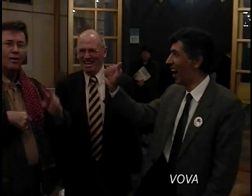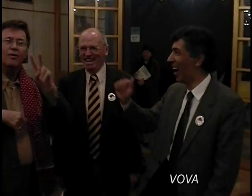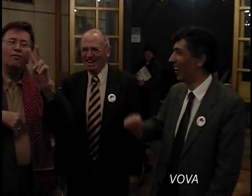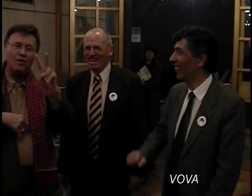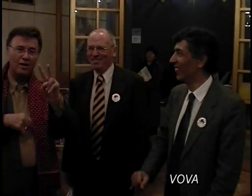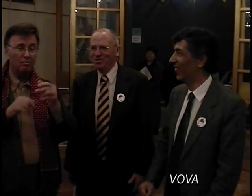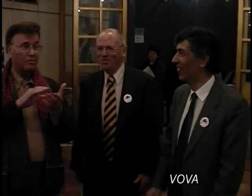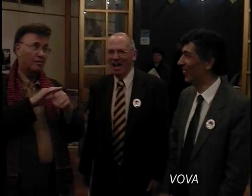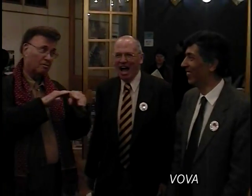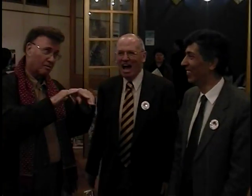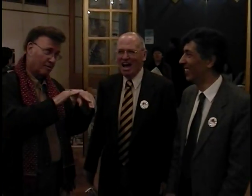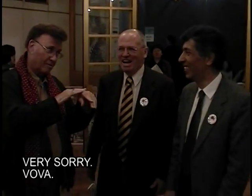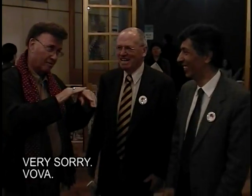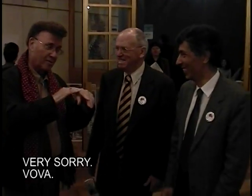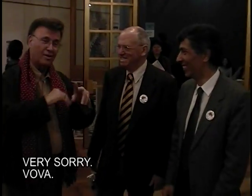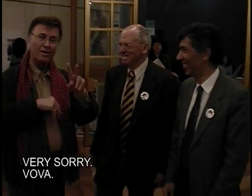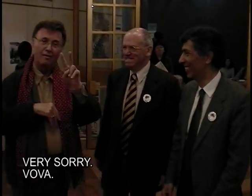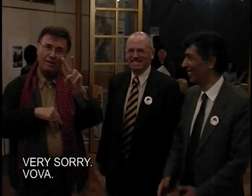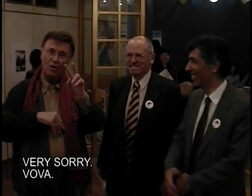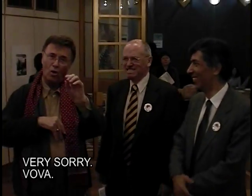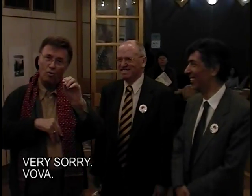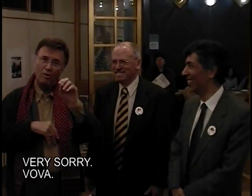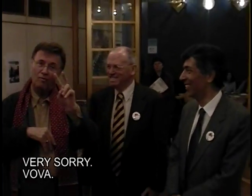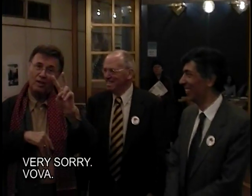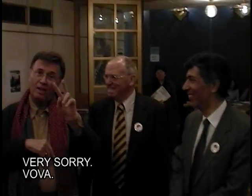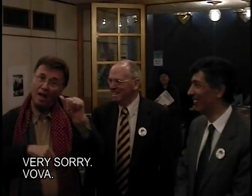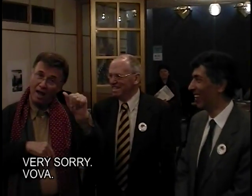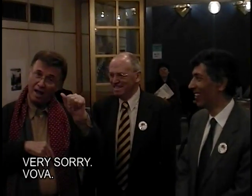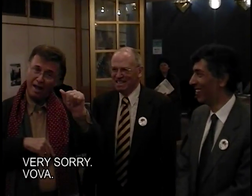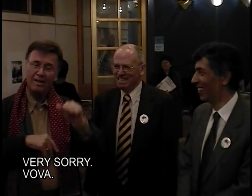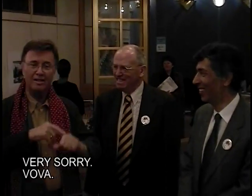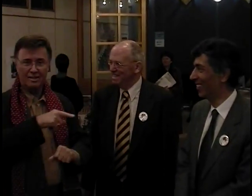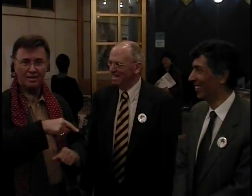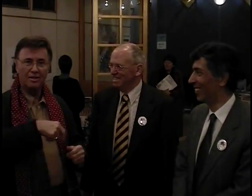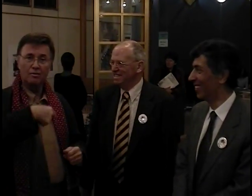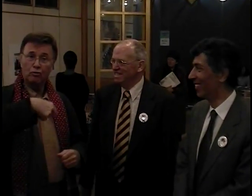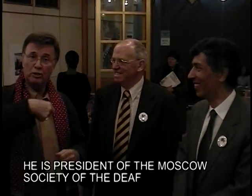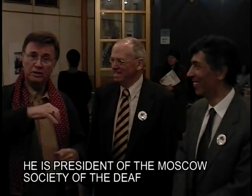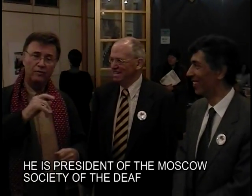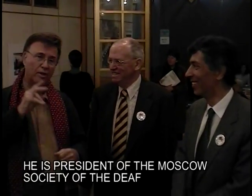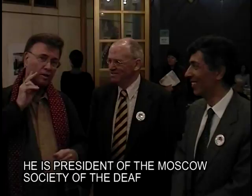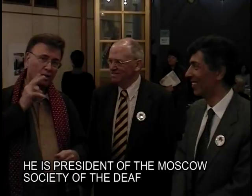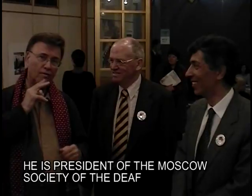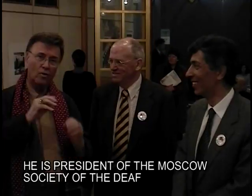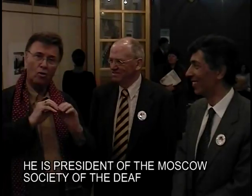бывало, оркестр духовой. В звуках танго душа